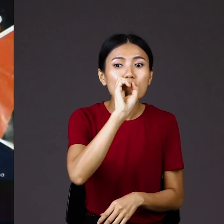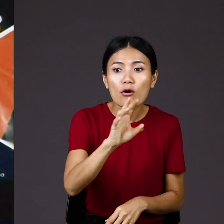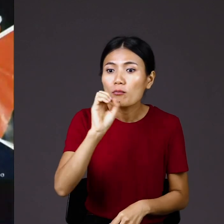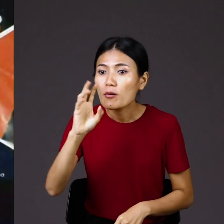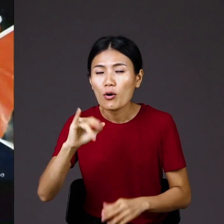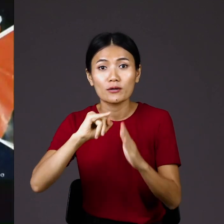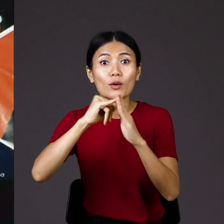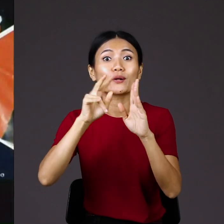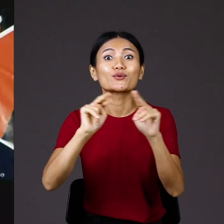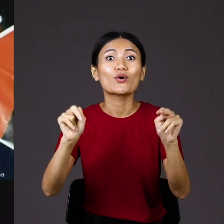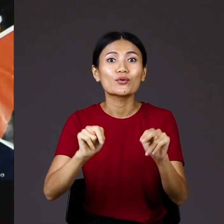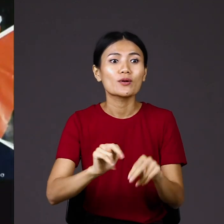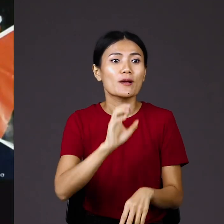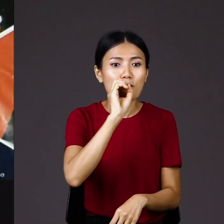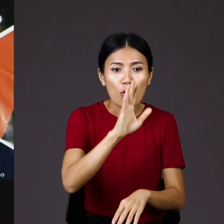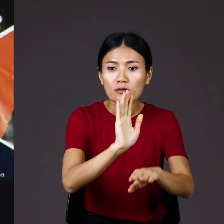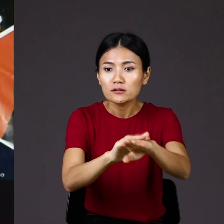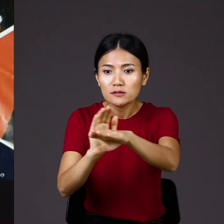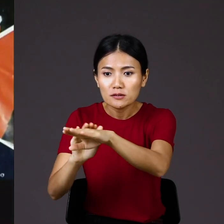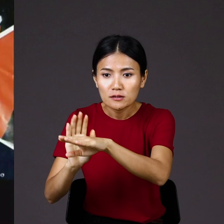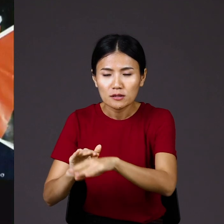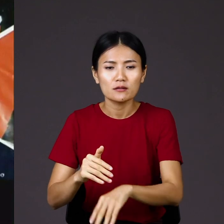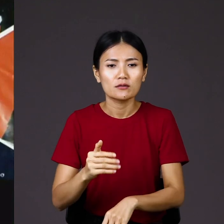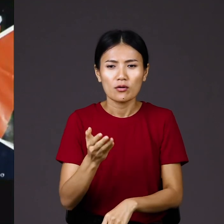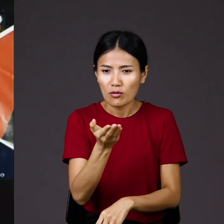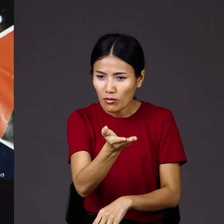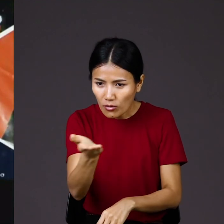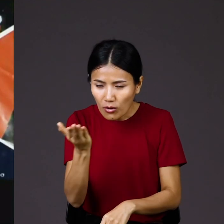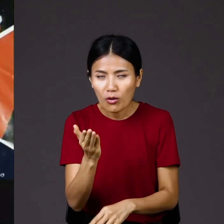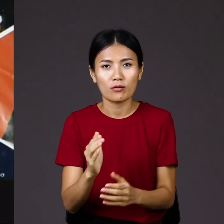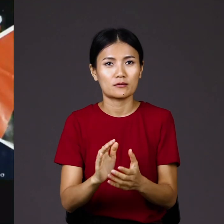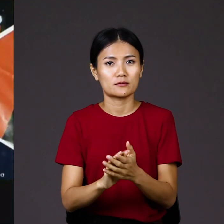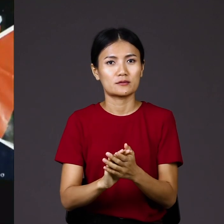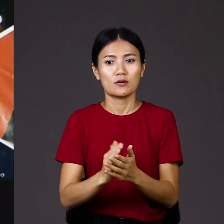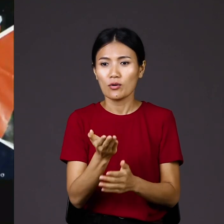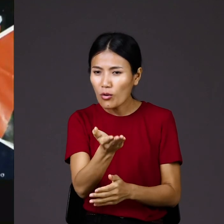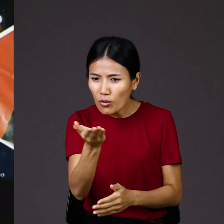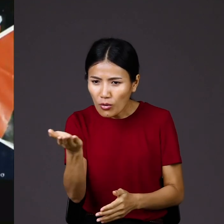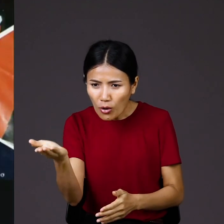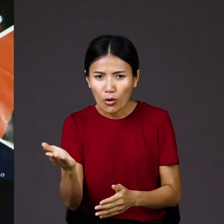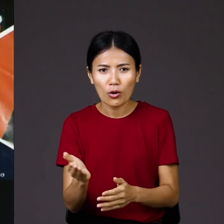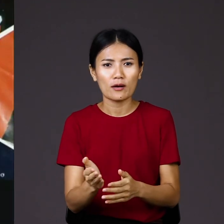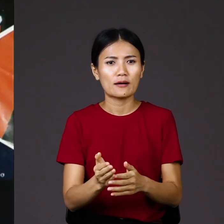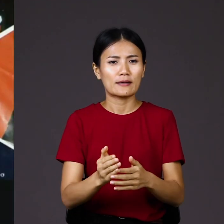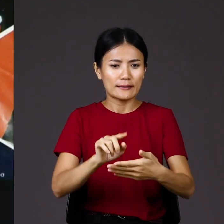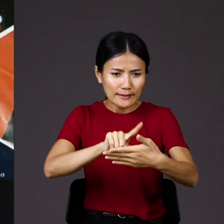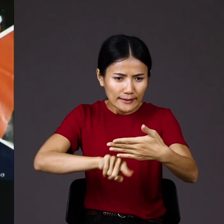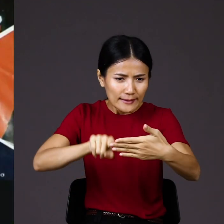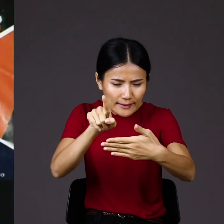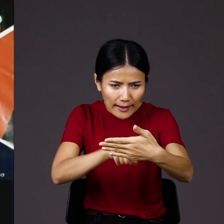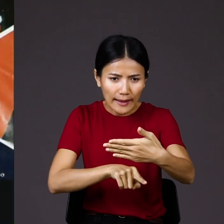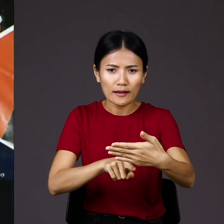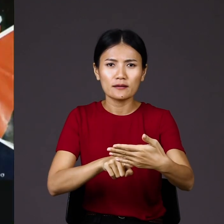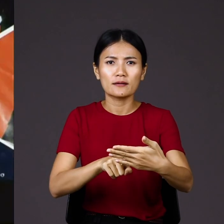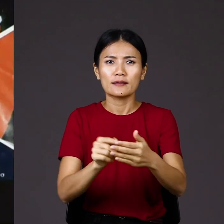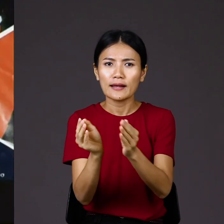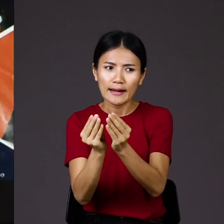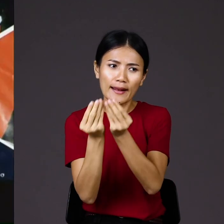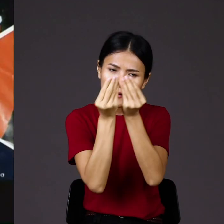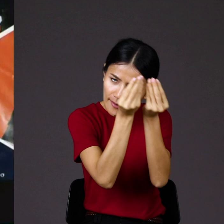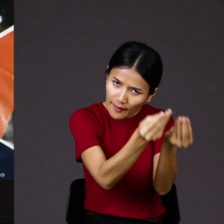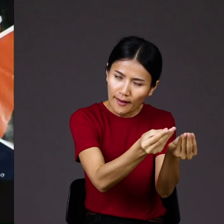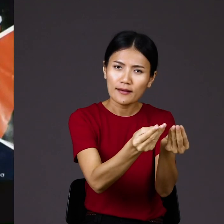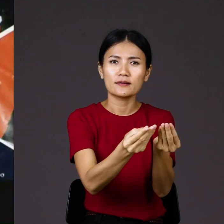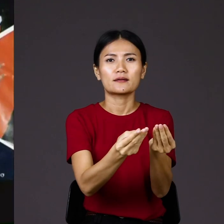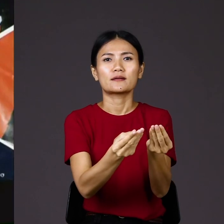ทุกคนที่อยู่ในนนทบุรีช่วยกันคนละแรงสองแรงลงทุนหน่อยลงแร